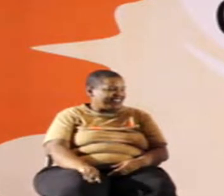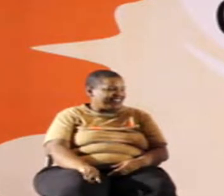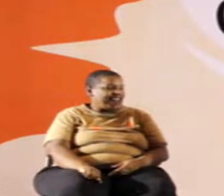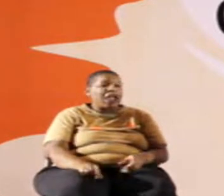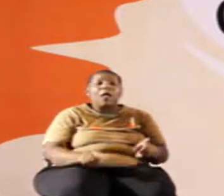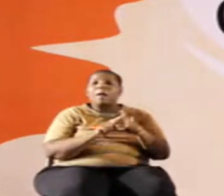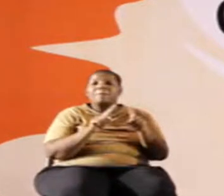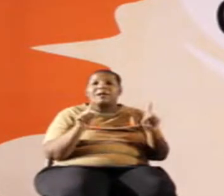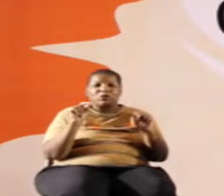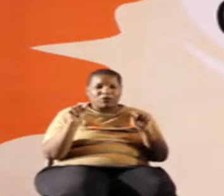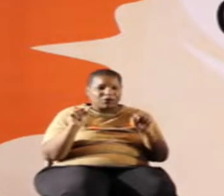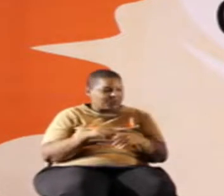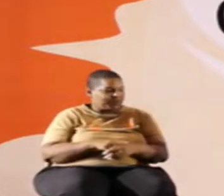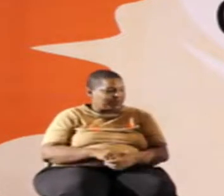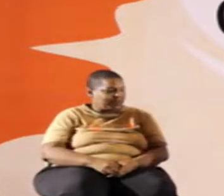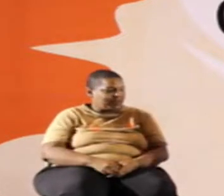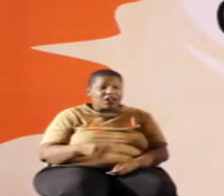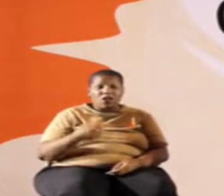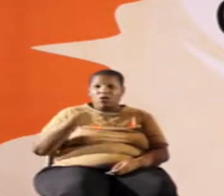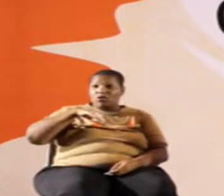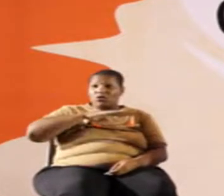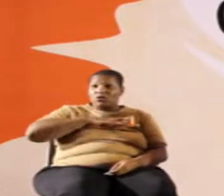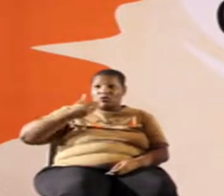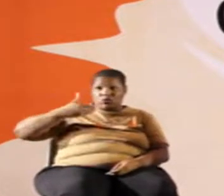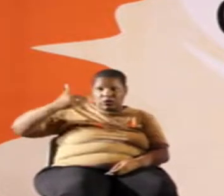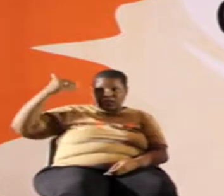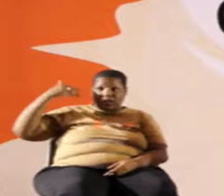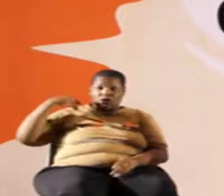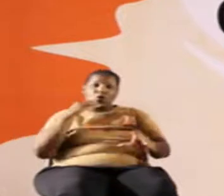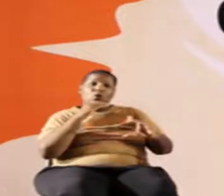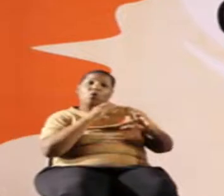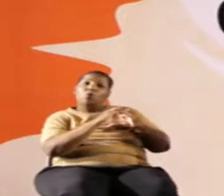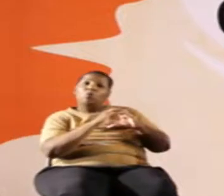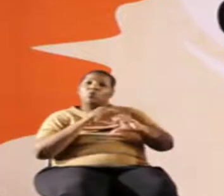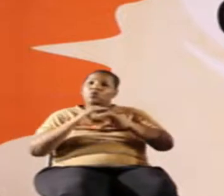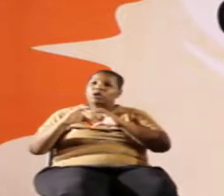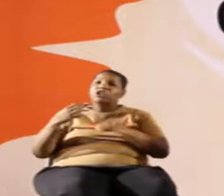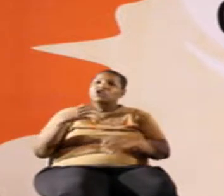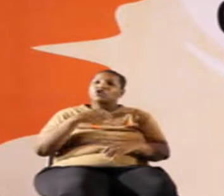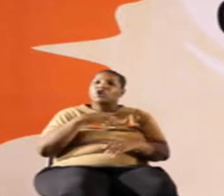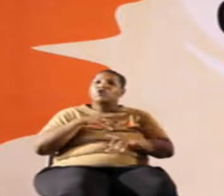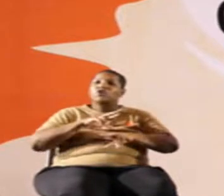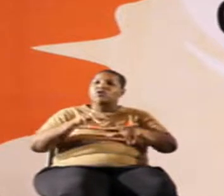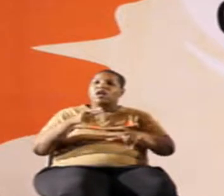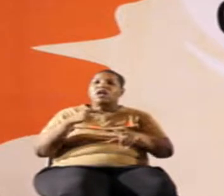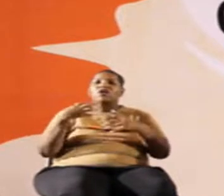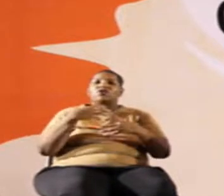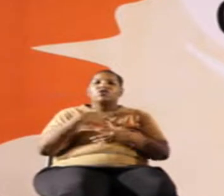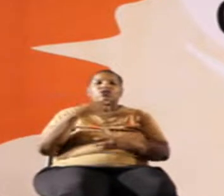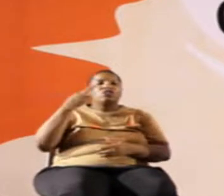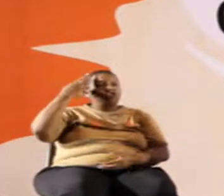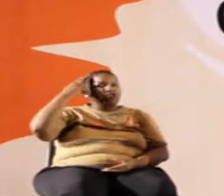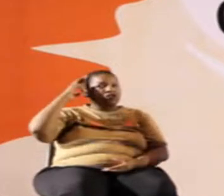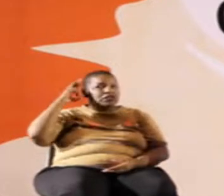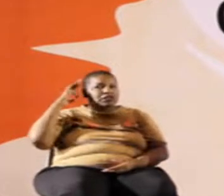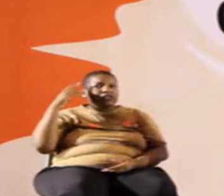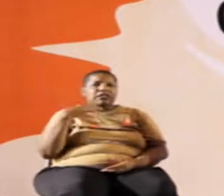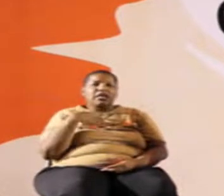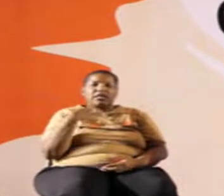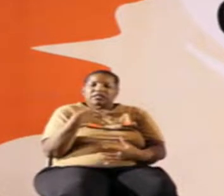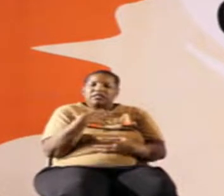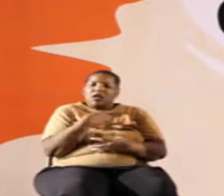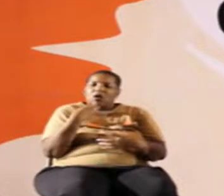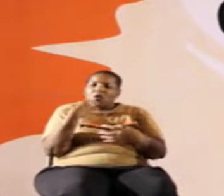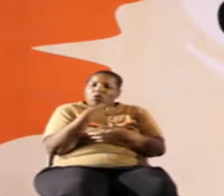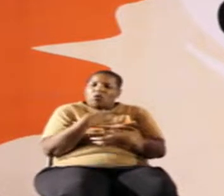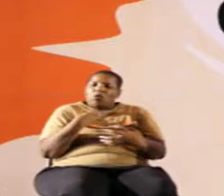Mas, enfim, nossos ancestrais se comunicam de várias formas, até pelo tipo de trança, onde a